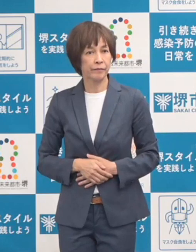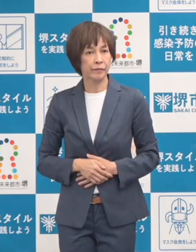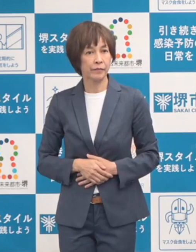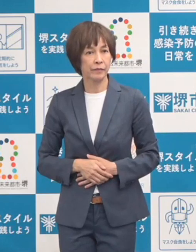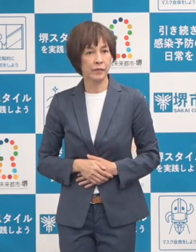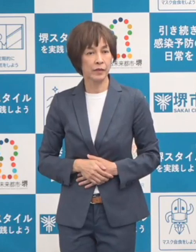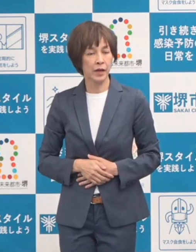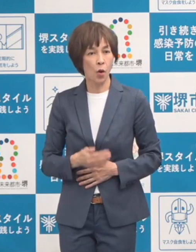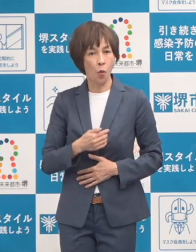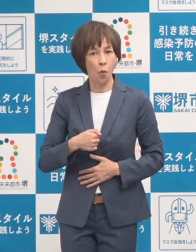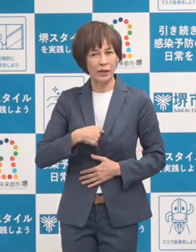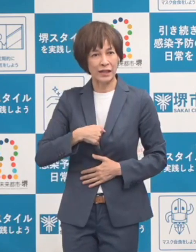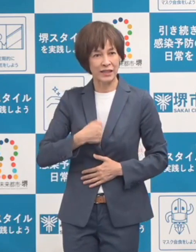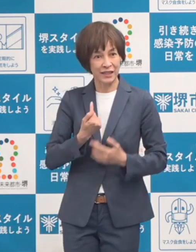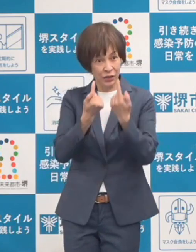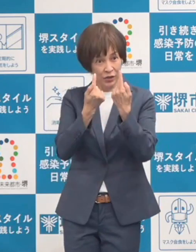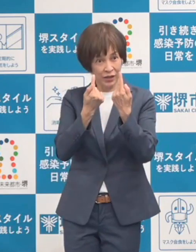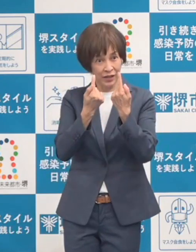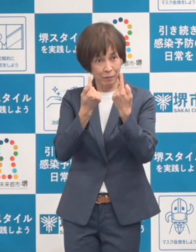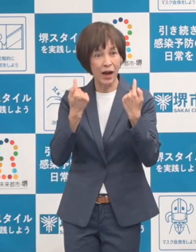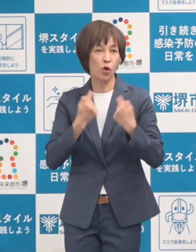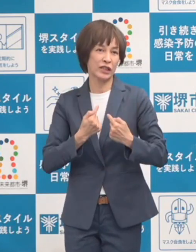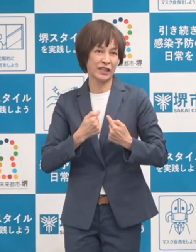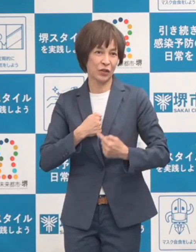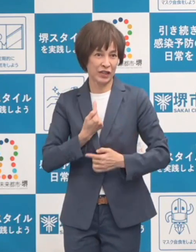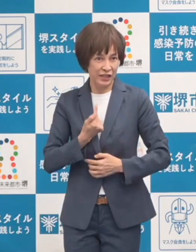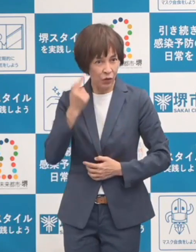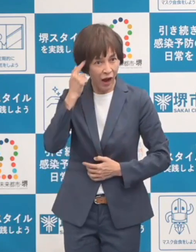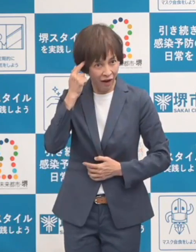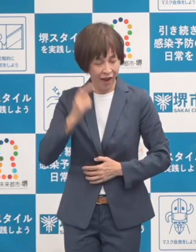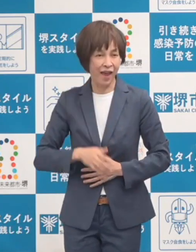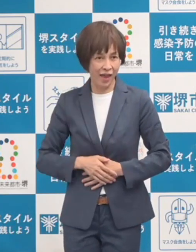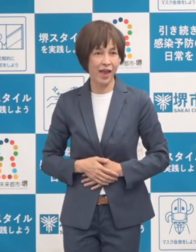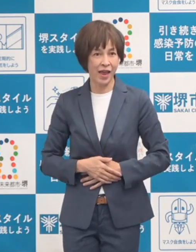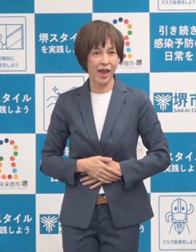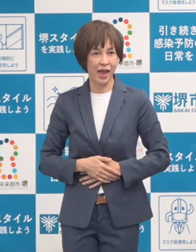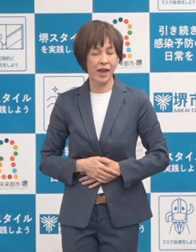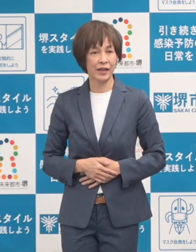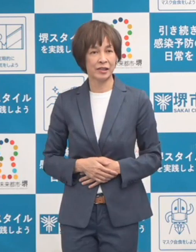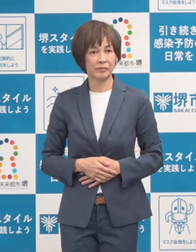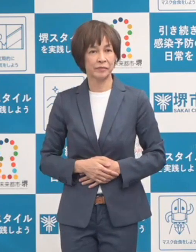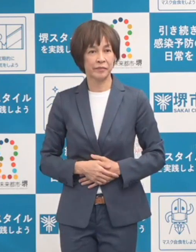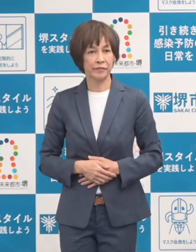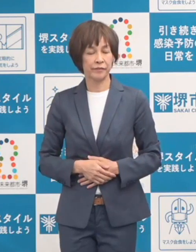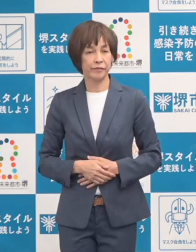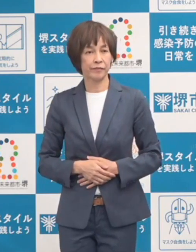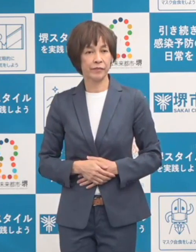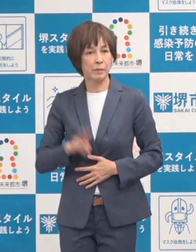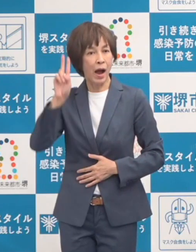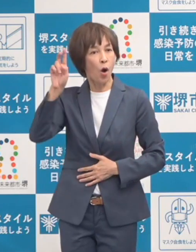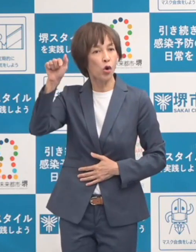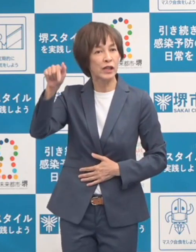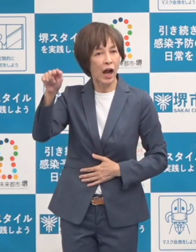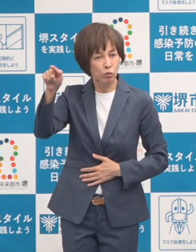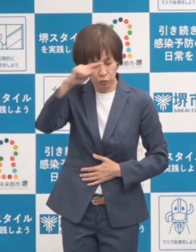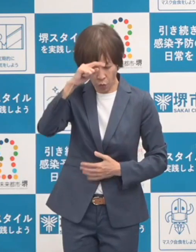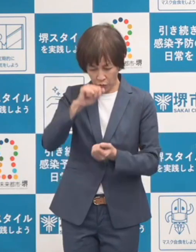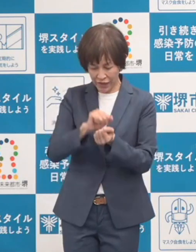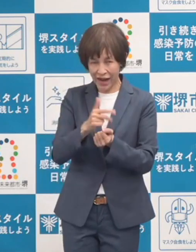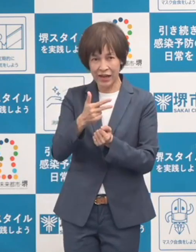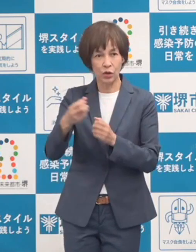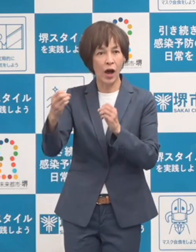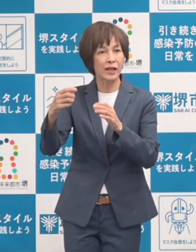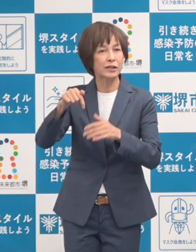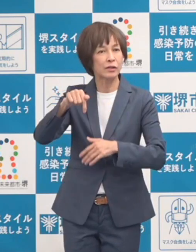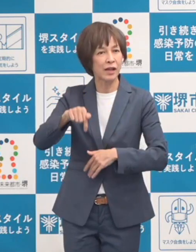私自身の考えとしてはありました、大阪府の方が望ましいんじゃないかと。ただこれまでの大阪府と堺市の話し合いの中で